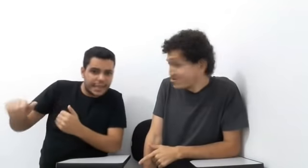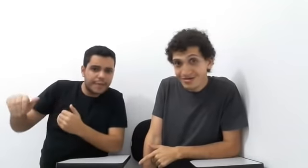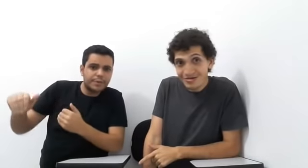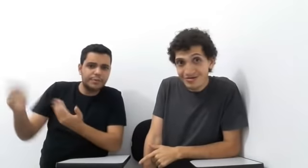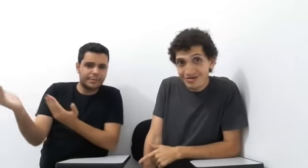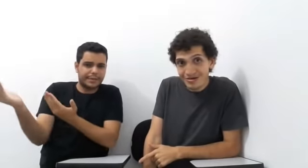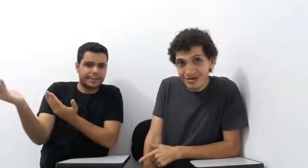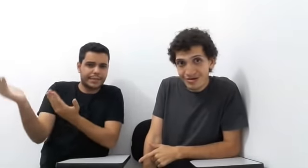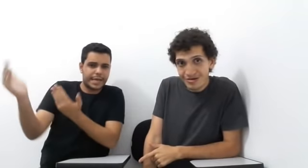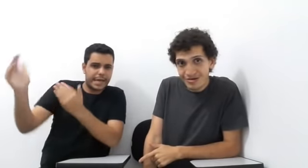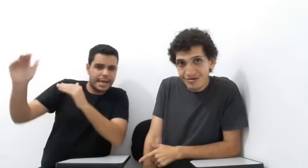setembro